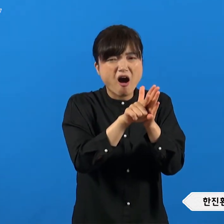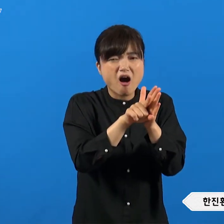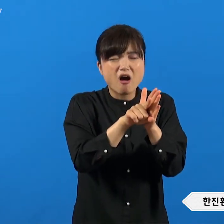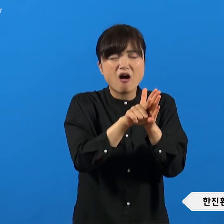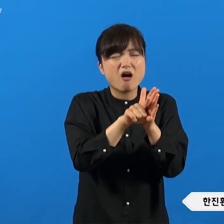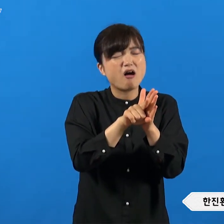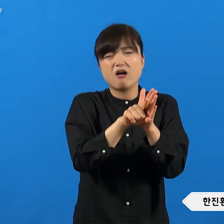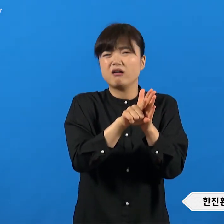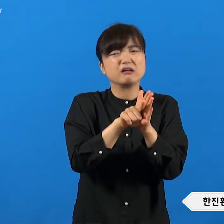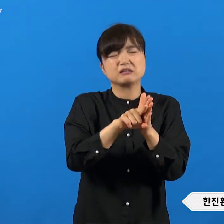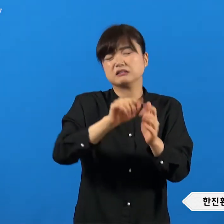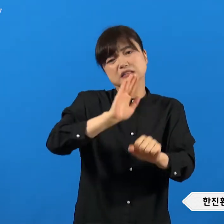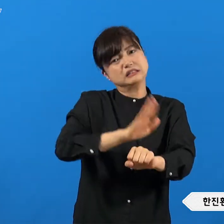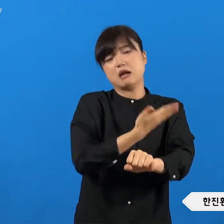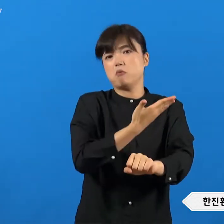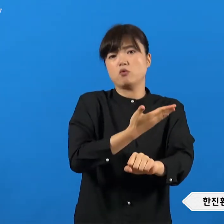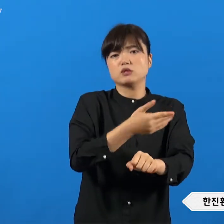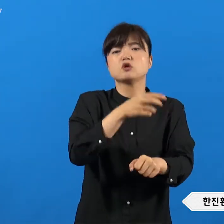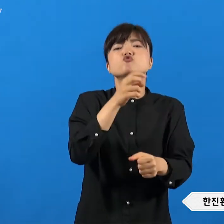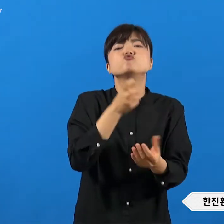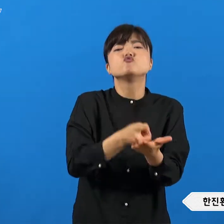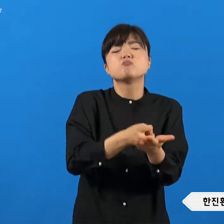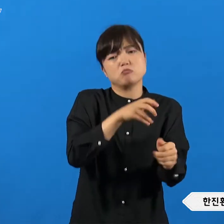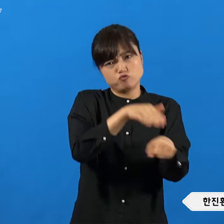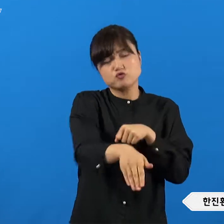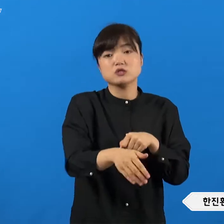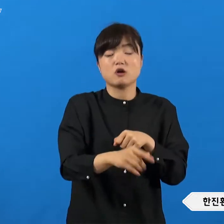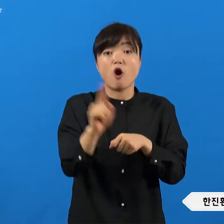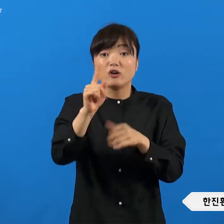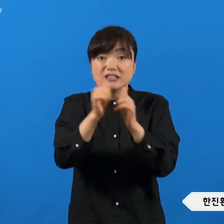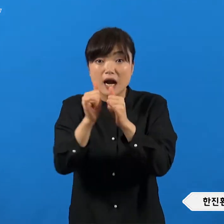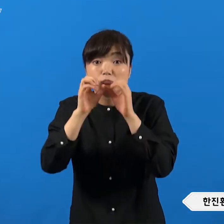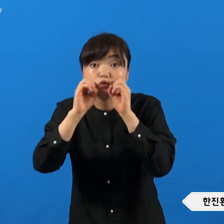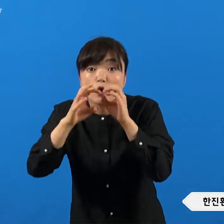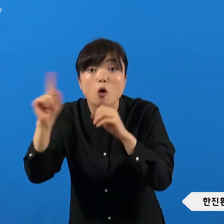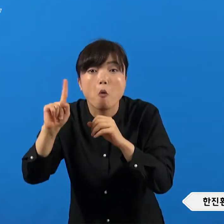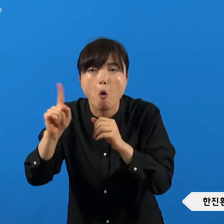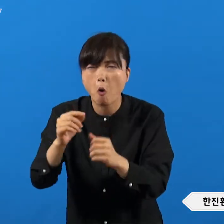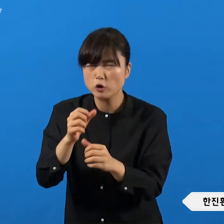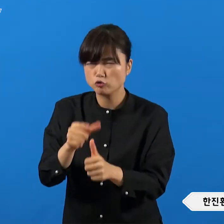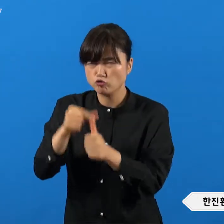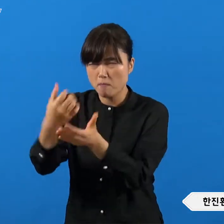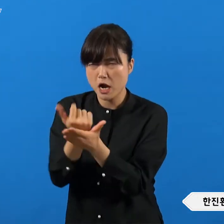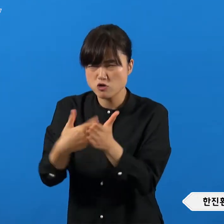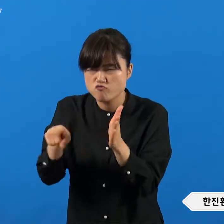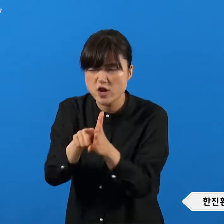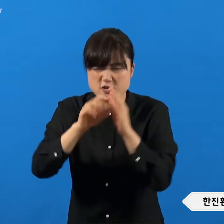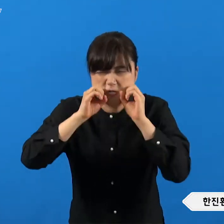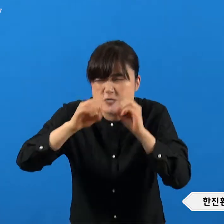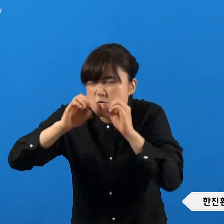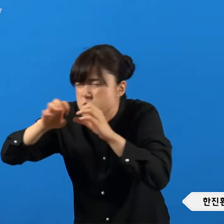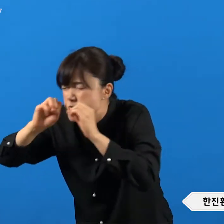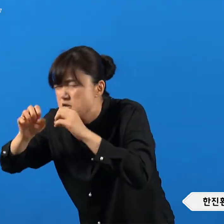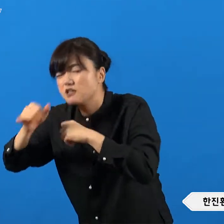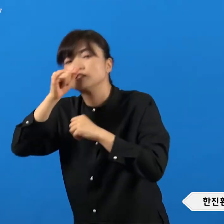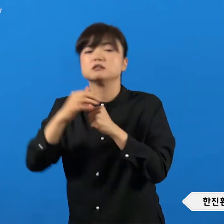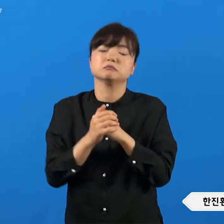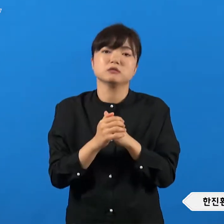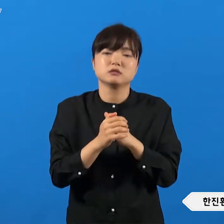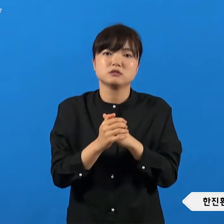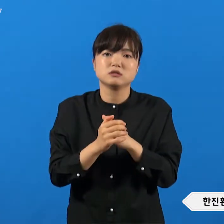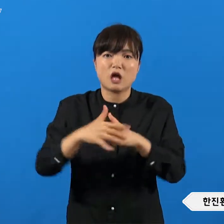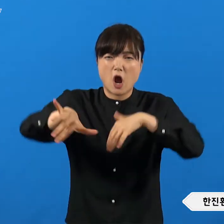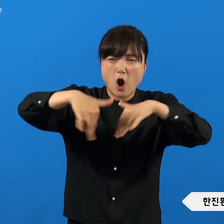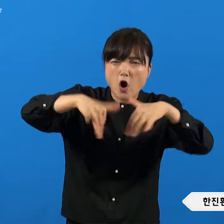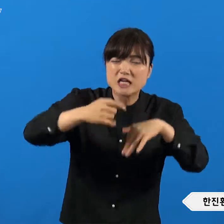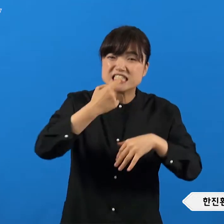바로 율법주의에 빠져 있는 것이죠. 어떤 사람은 전도도 구원받기 위해서 전도합니다.